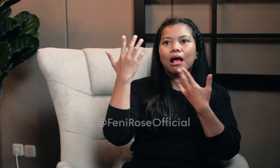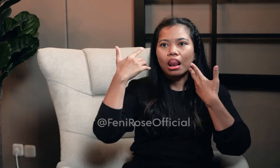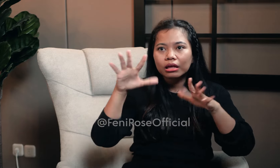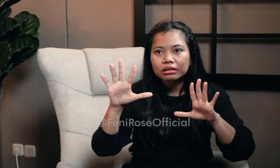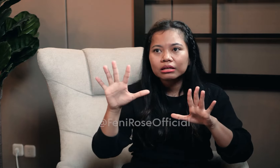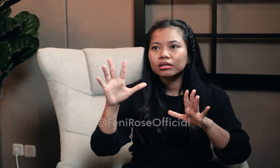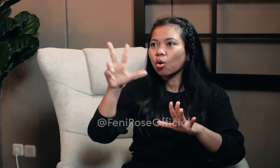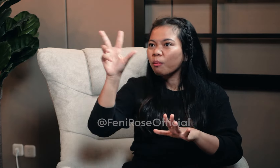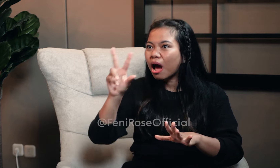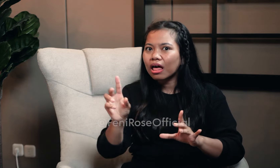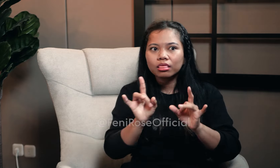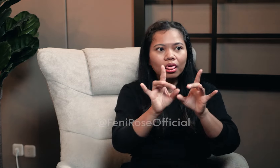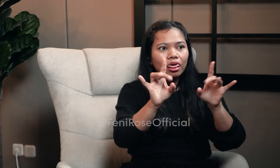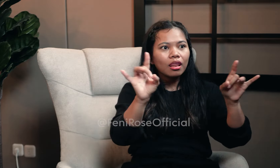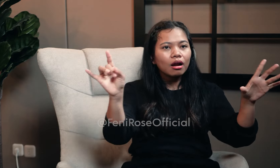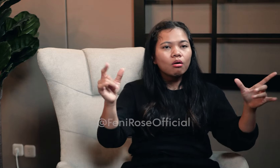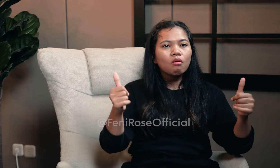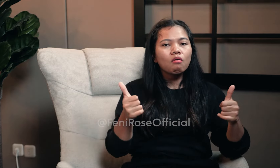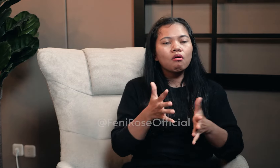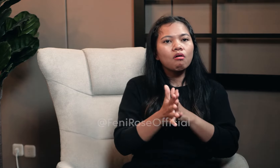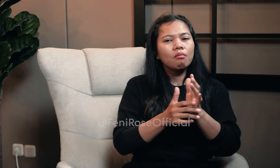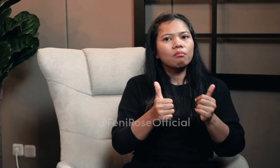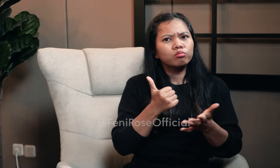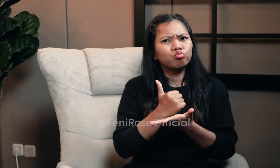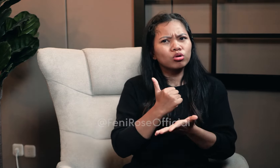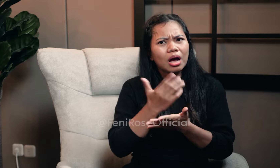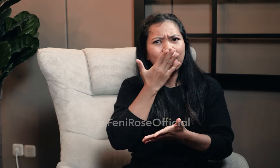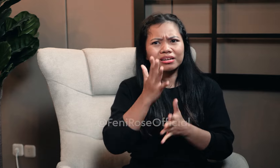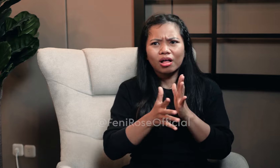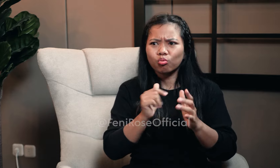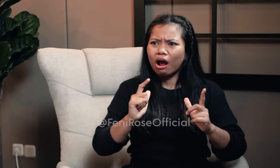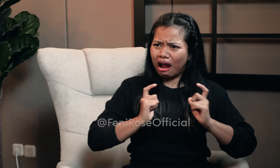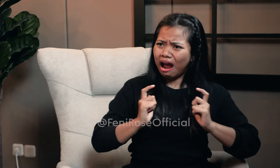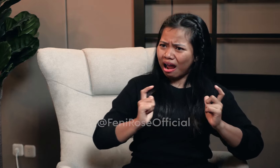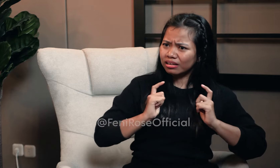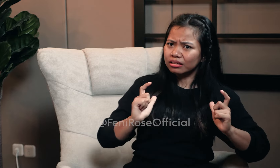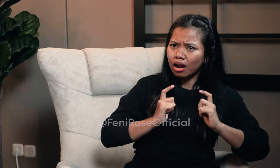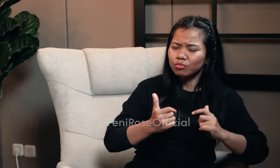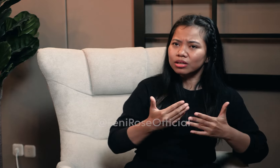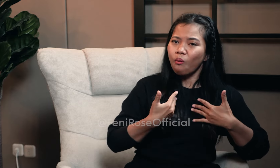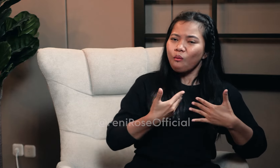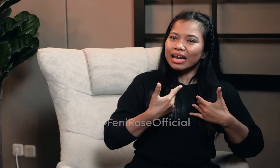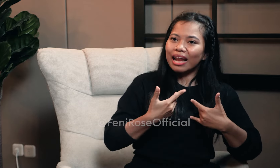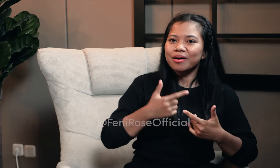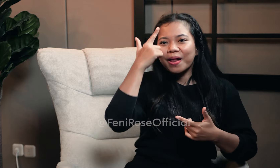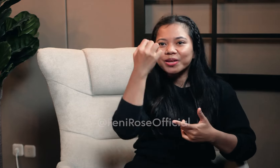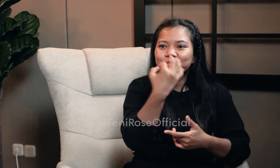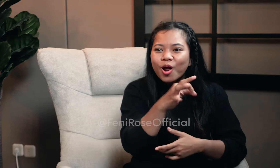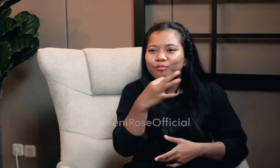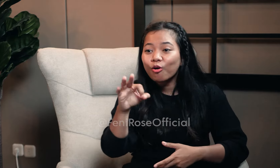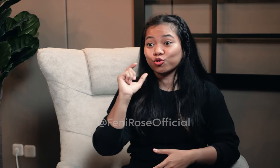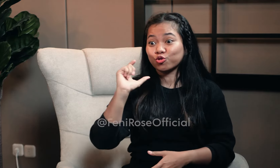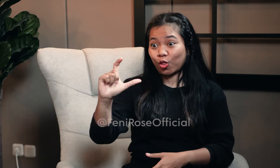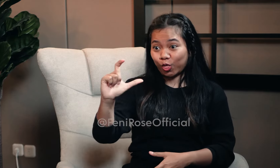bahasa isyarat Jogja Bali Jawa Barat berbeda-beda beda-beda tapi sebetulnya bahasa isyarat itu kaya ya kayak gitu Bagaimana Saya